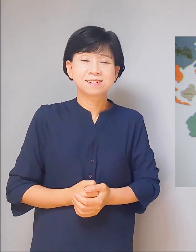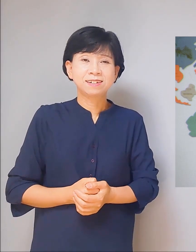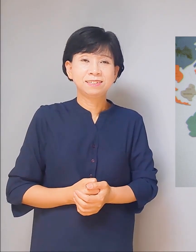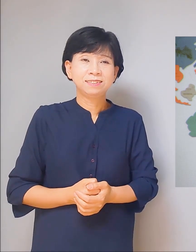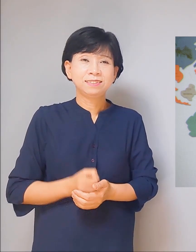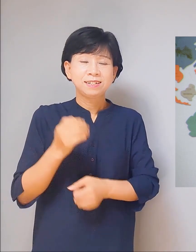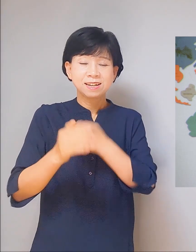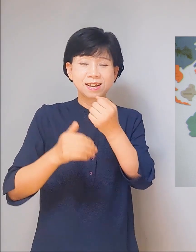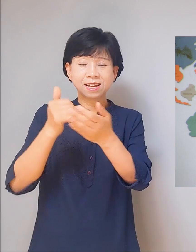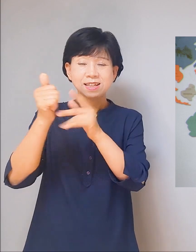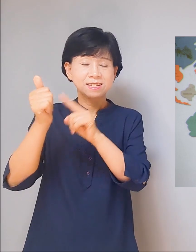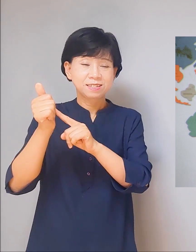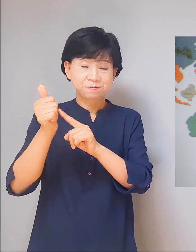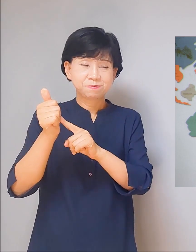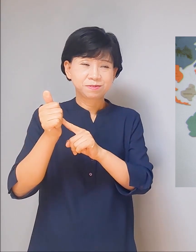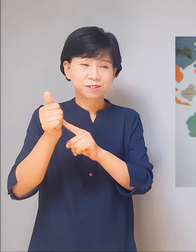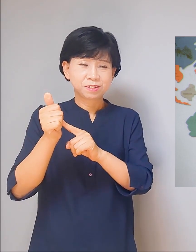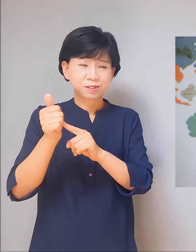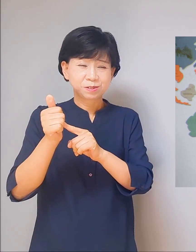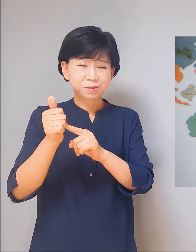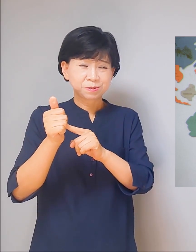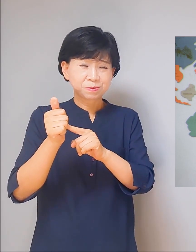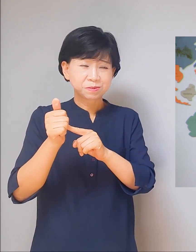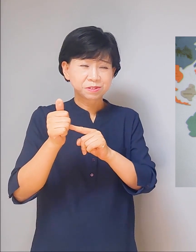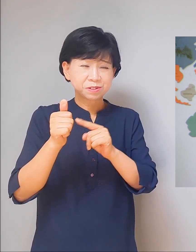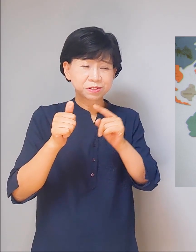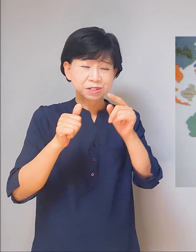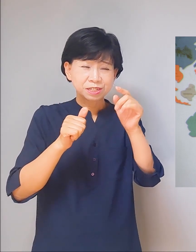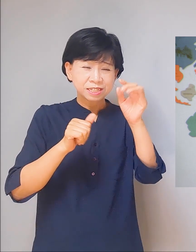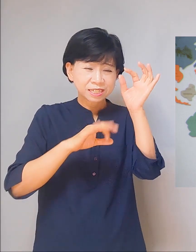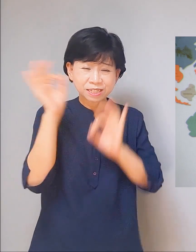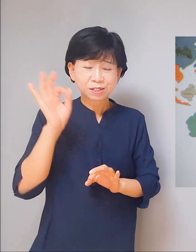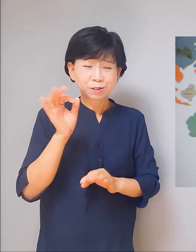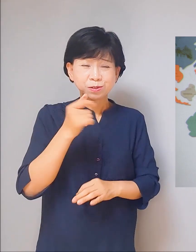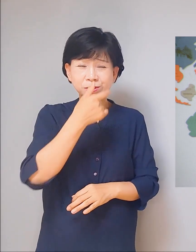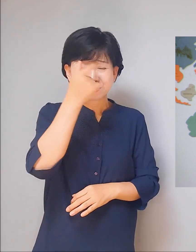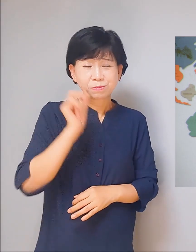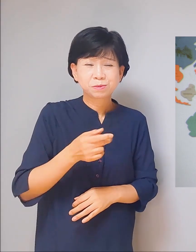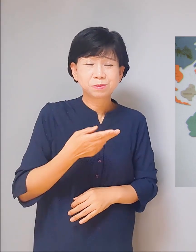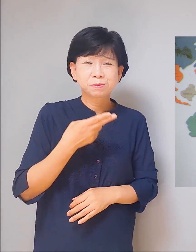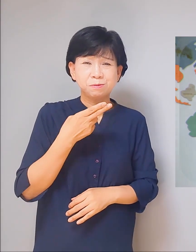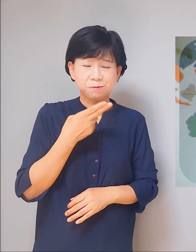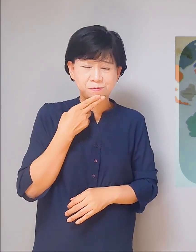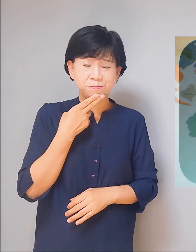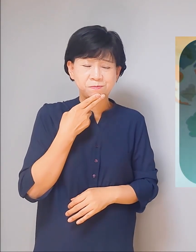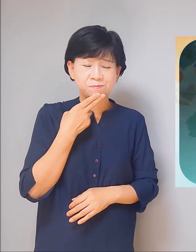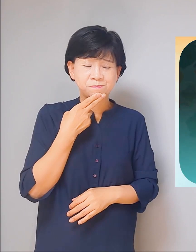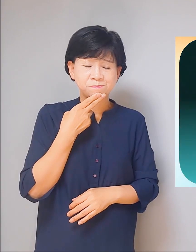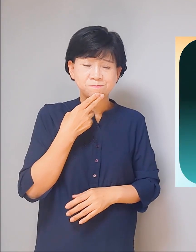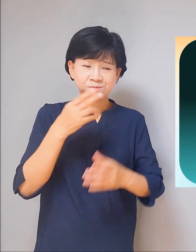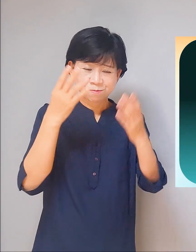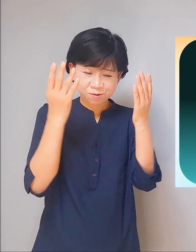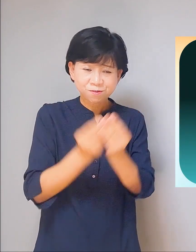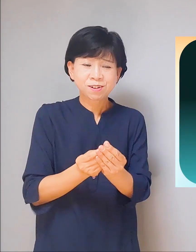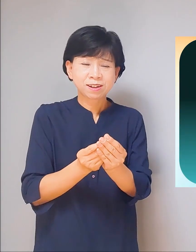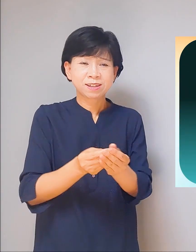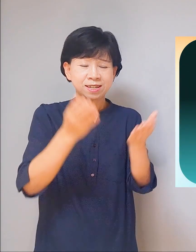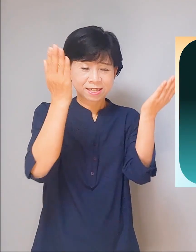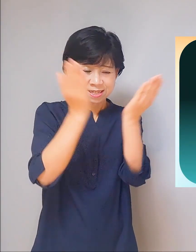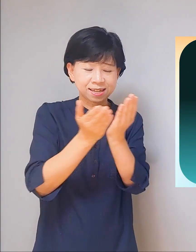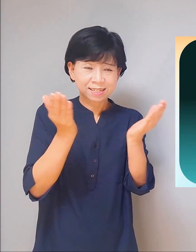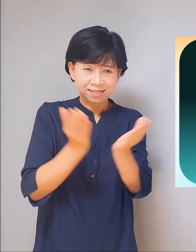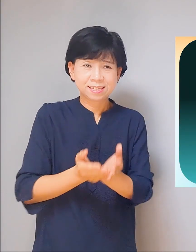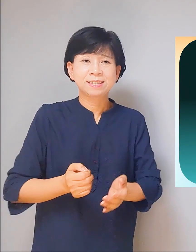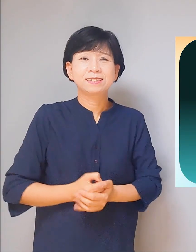하나님은 한치의 오차도 없이 아주 치밀하게 역사하십니다. 6절 한번 봅시다. 야곱이 그들에게